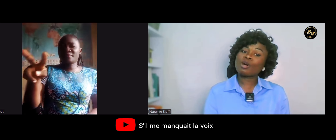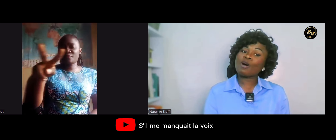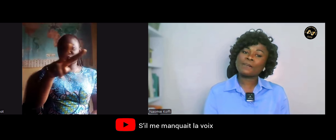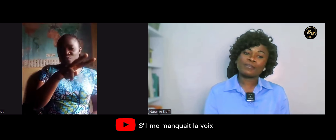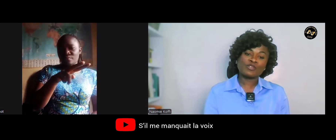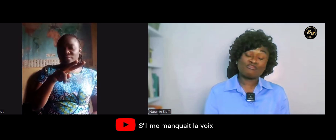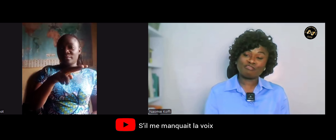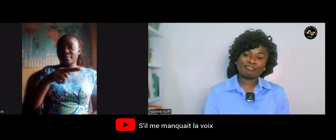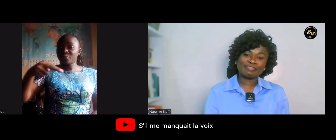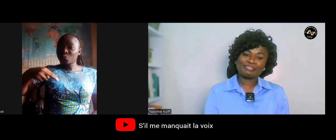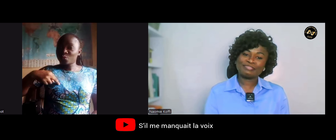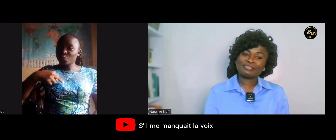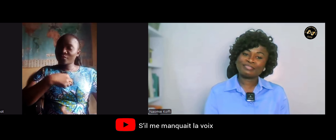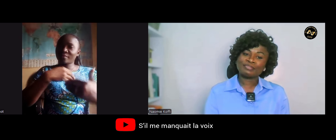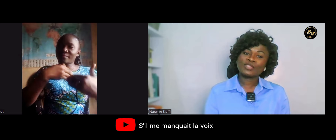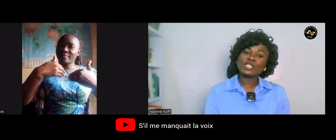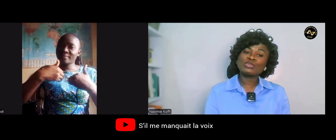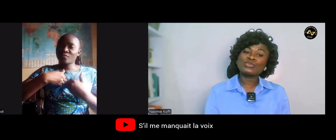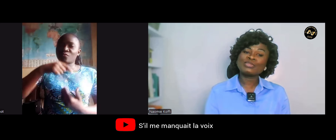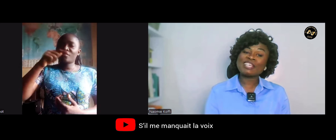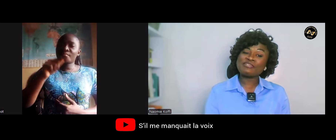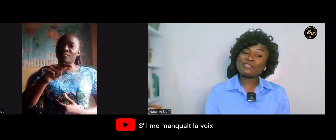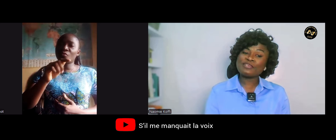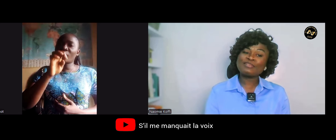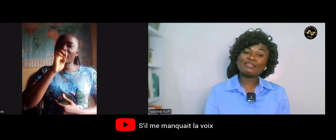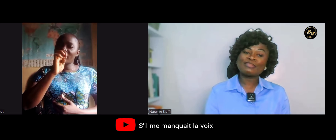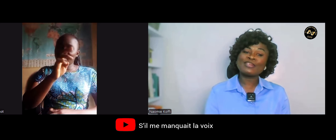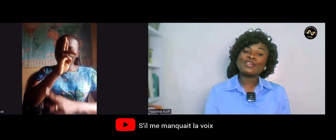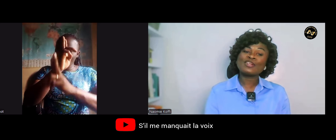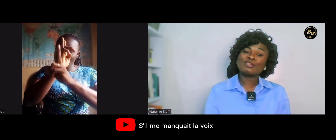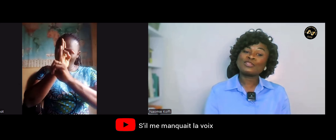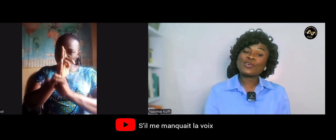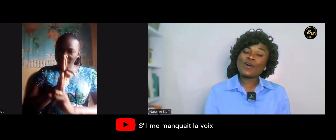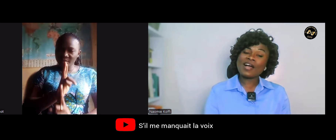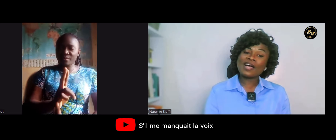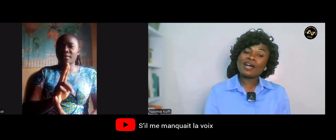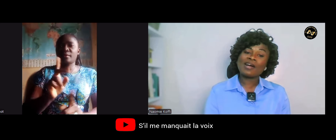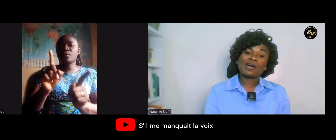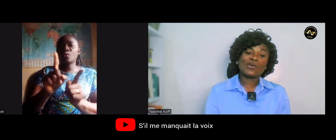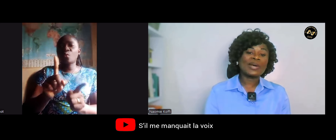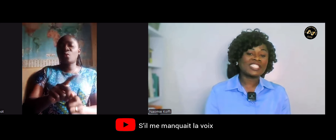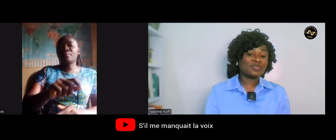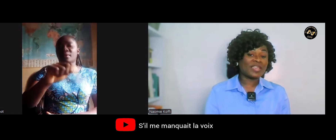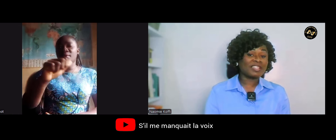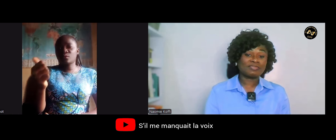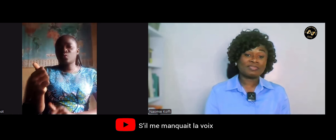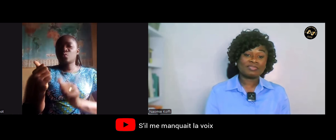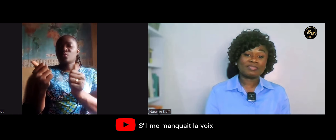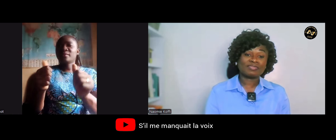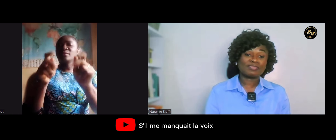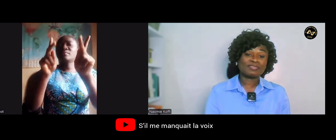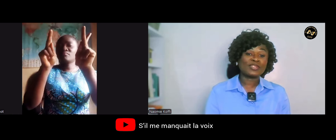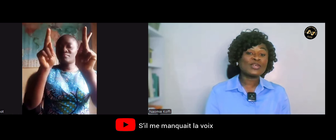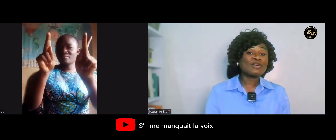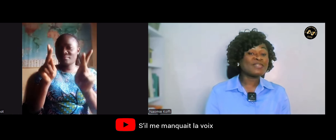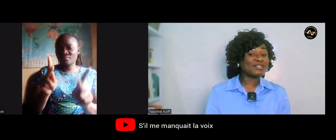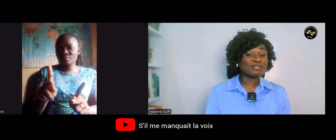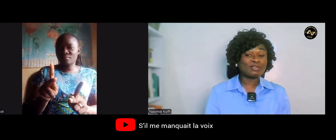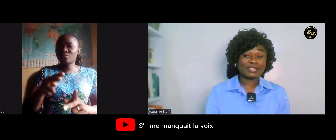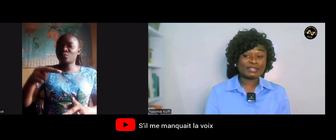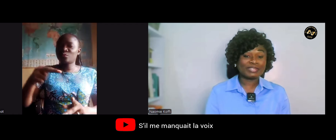personnes comme vous. Nous avons le droit au respect